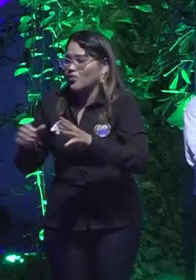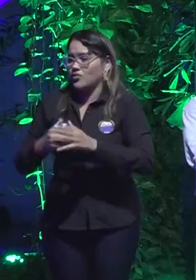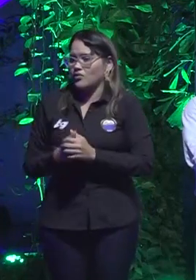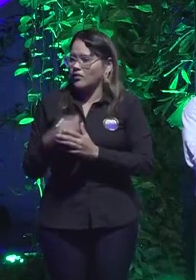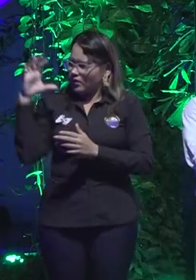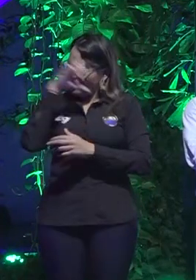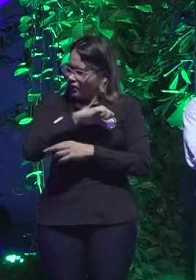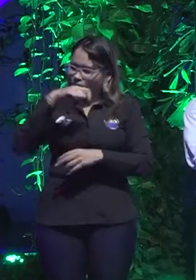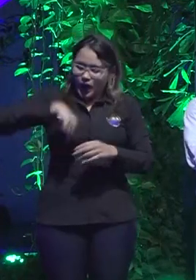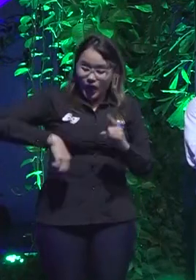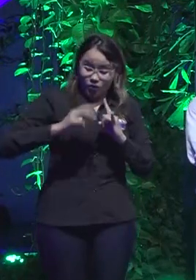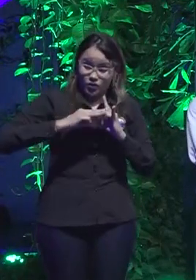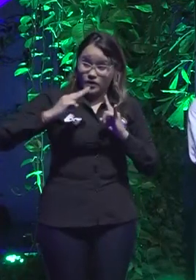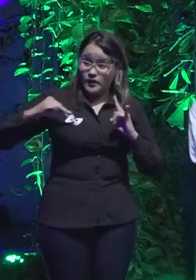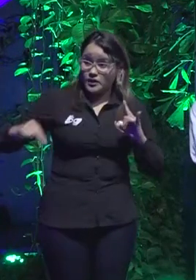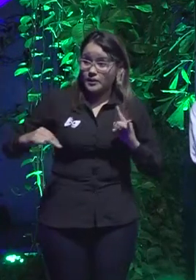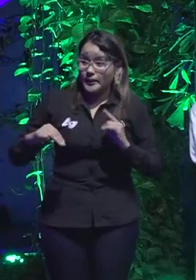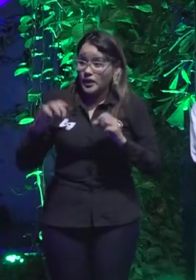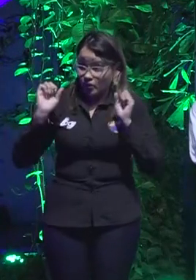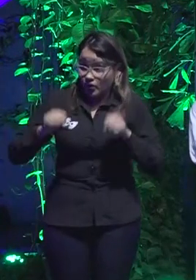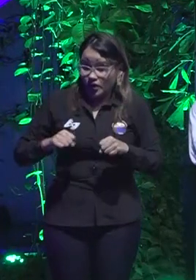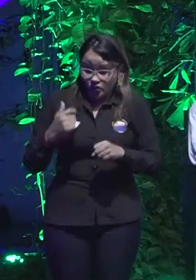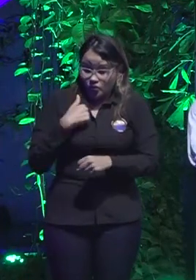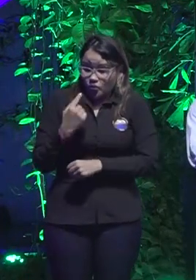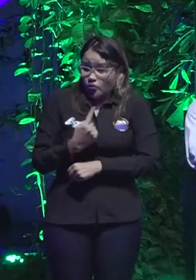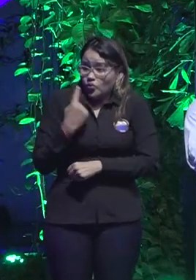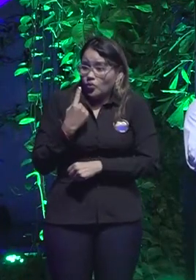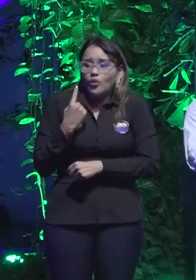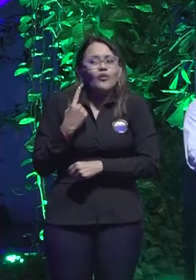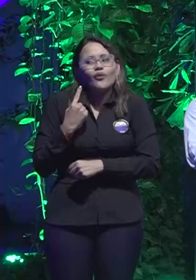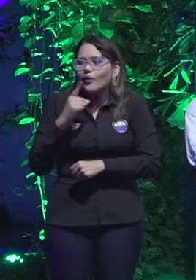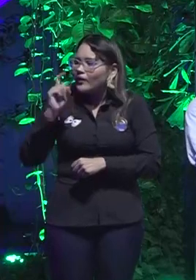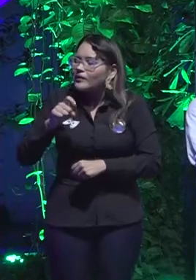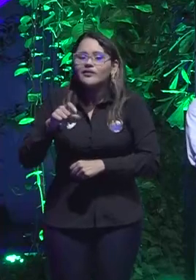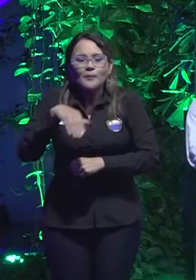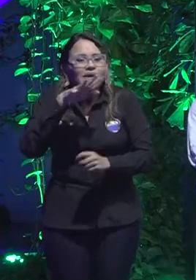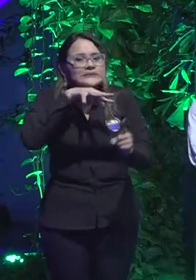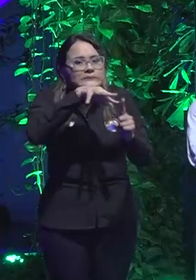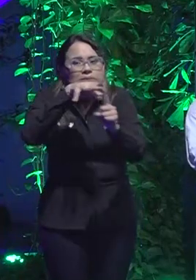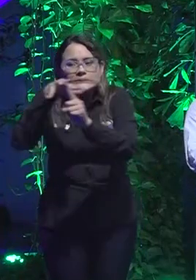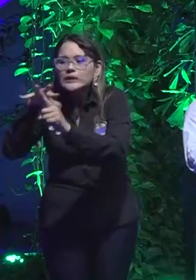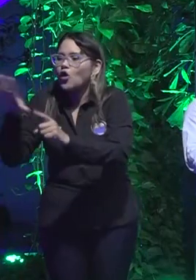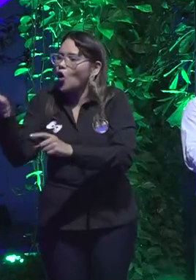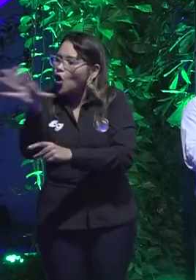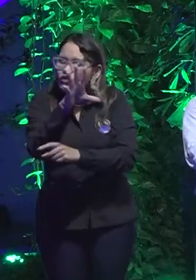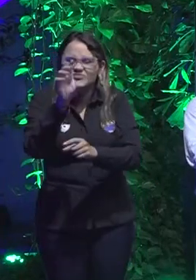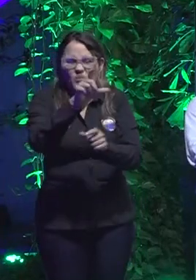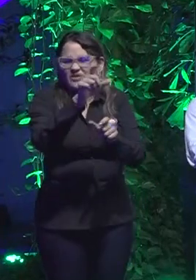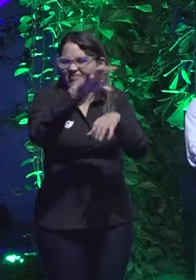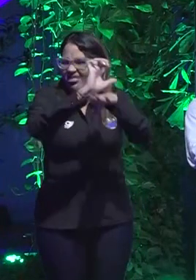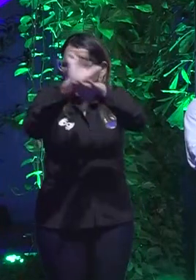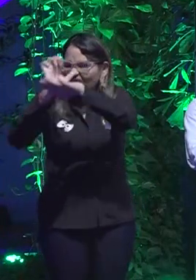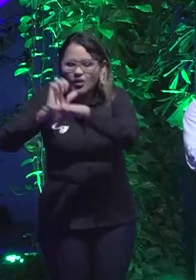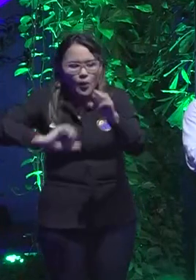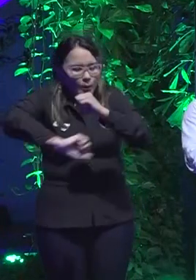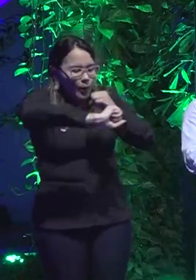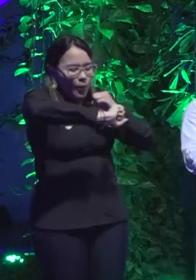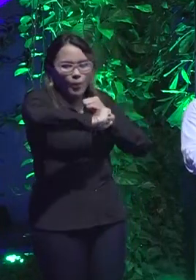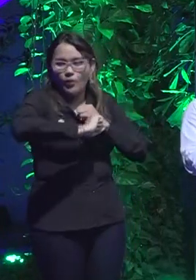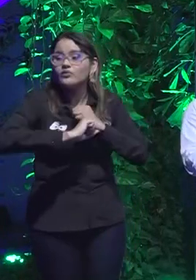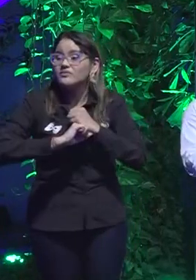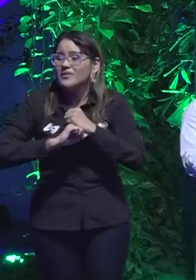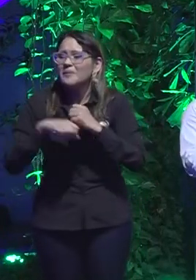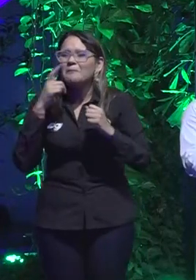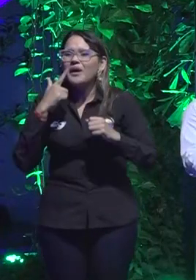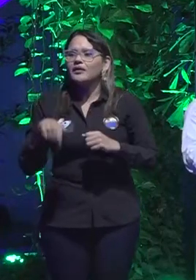universidad también no puede hacerlo sola. Necesitamos cada vez voces más activas también, de los gremios, de otras instituciones. Aquí a veces parece que nos da miedo alzar